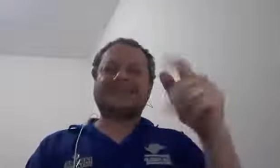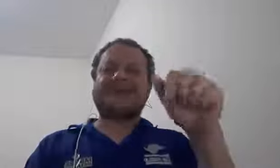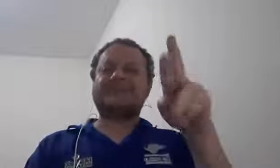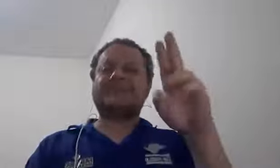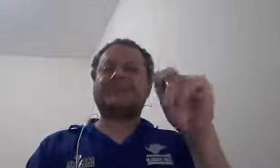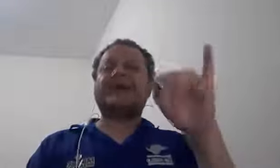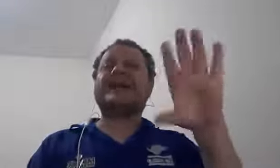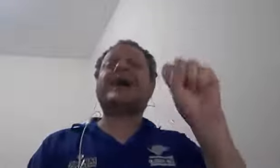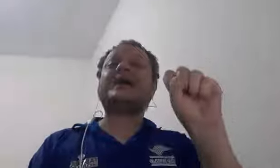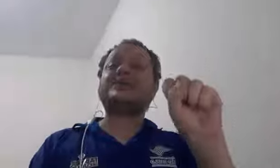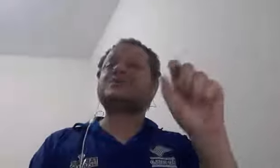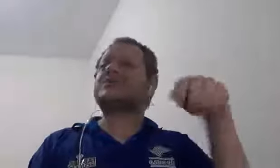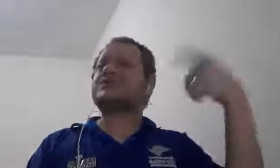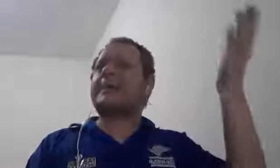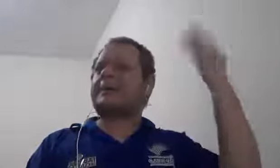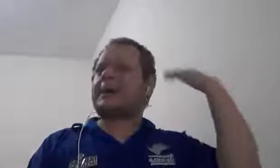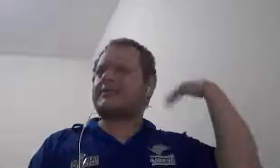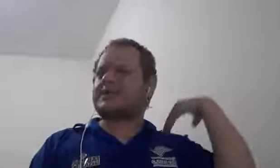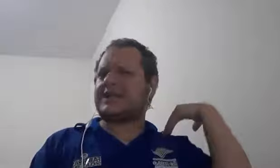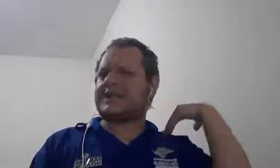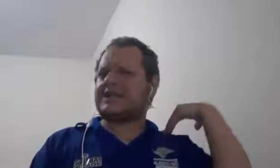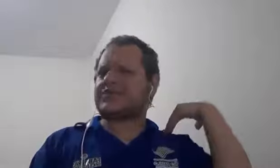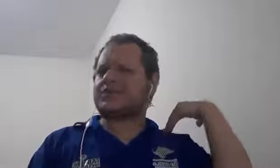Sinal de paraíso que já pegamos lá na linha azul.